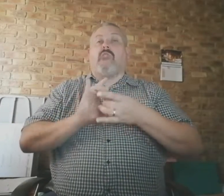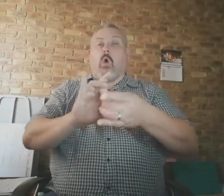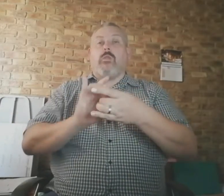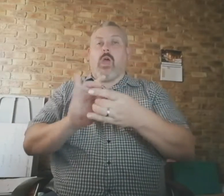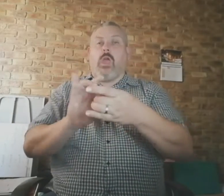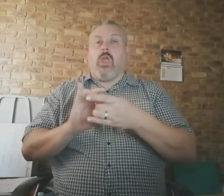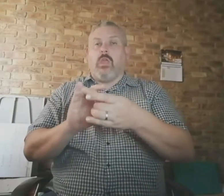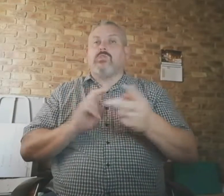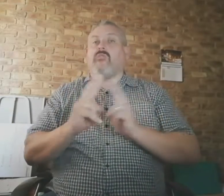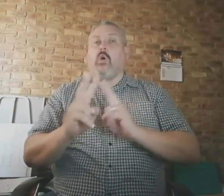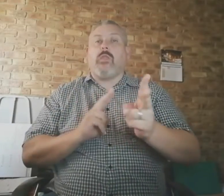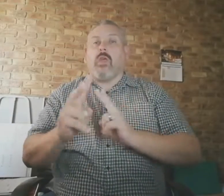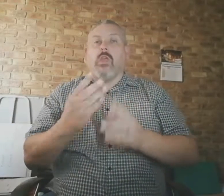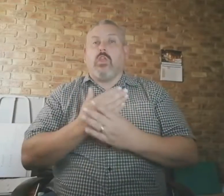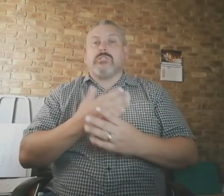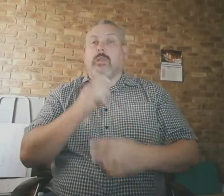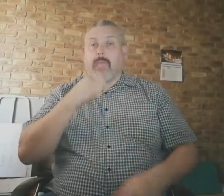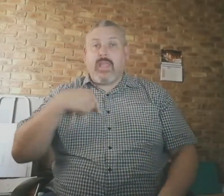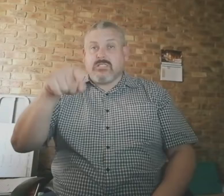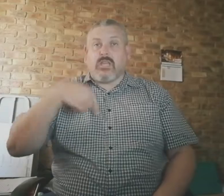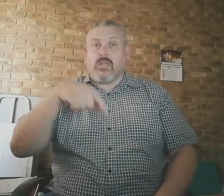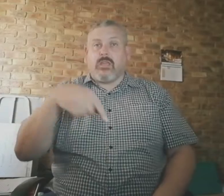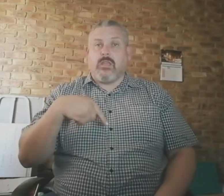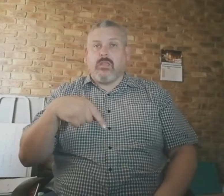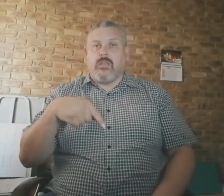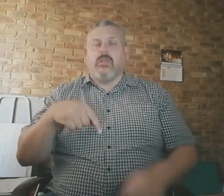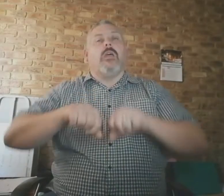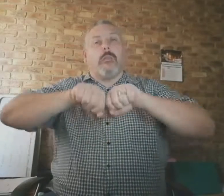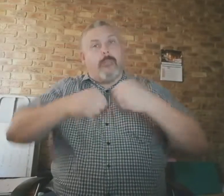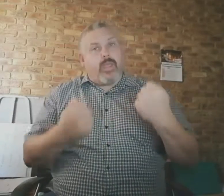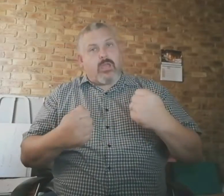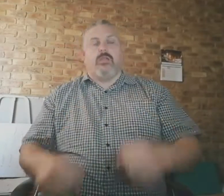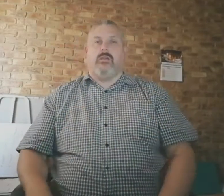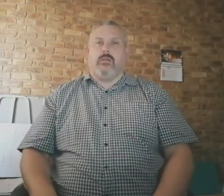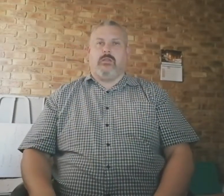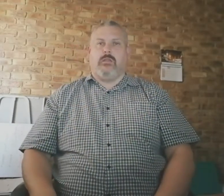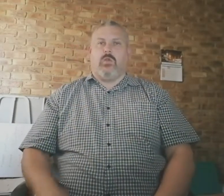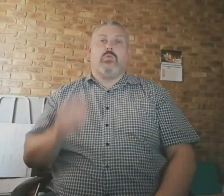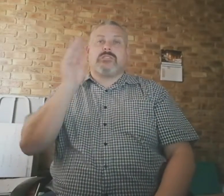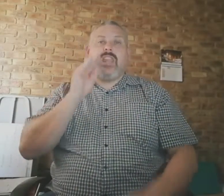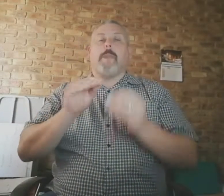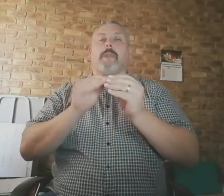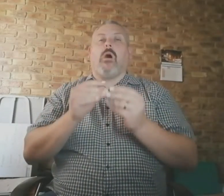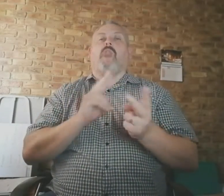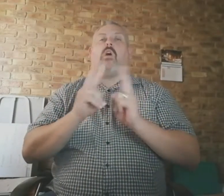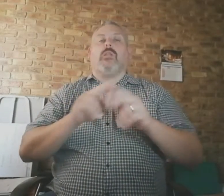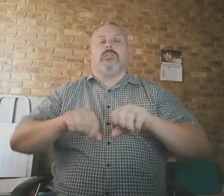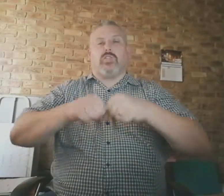verhouding, verhouding, soos mense, beie, skinde, maag, verhouding,